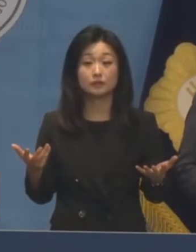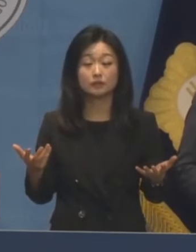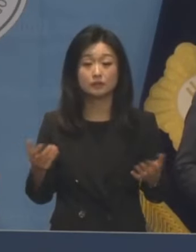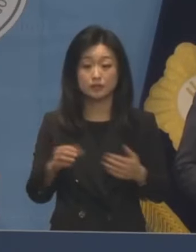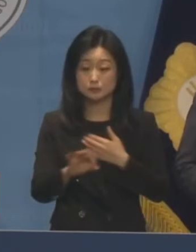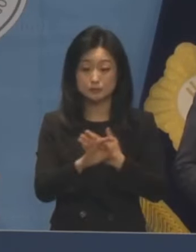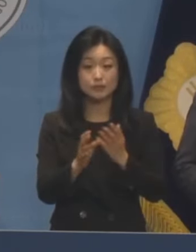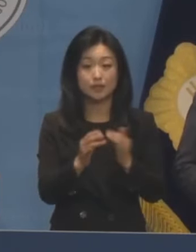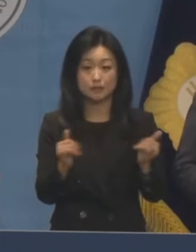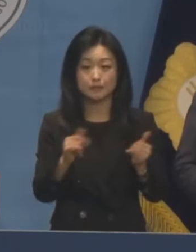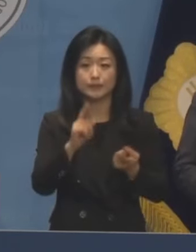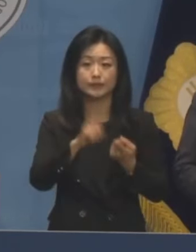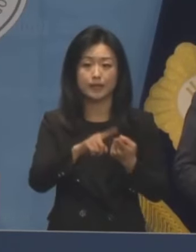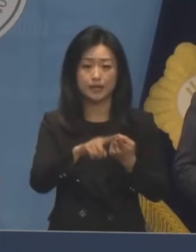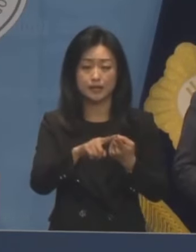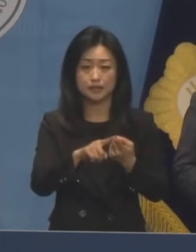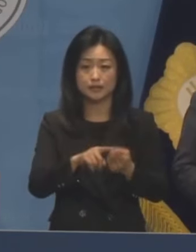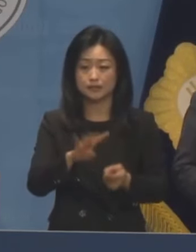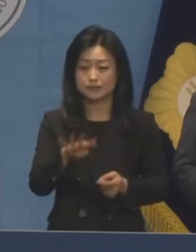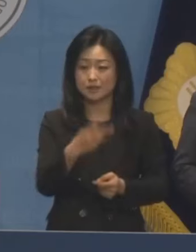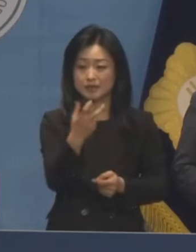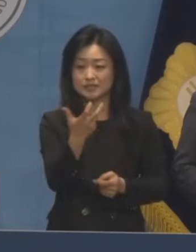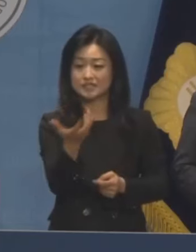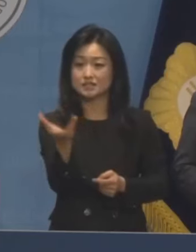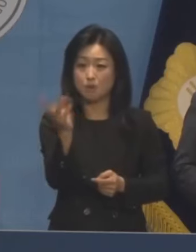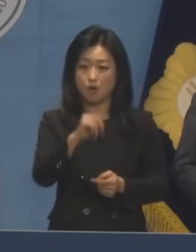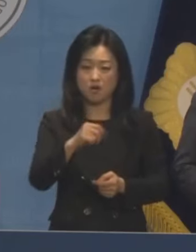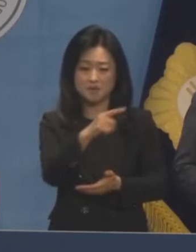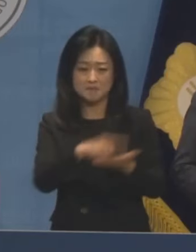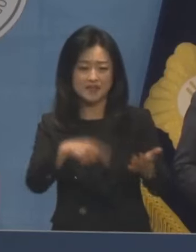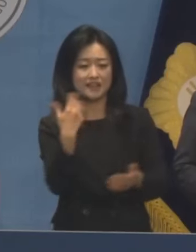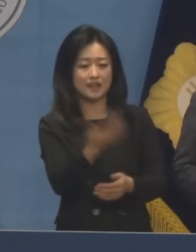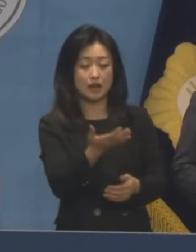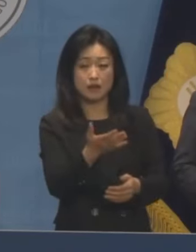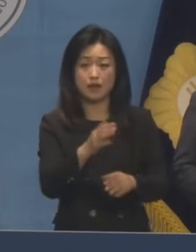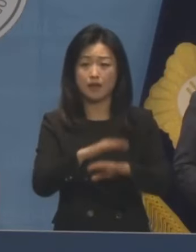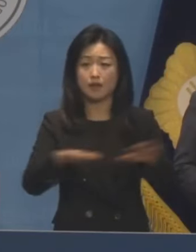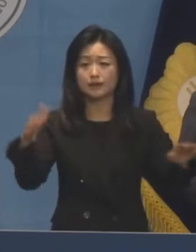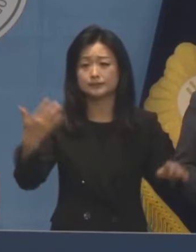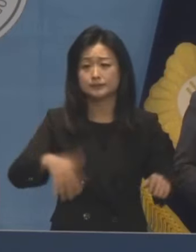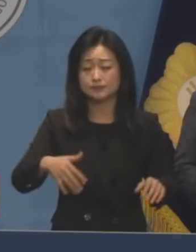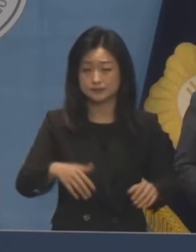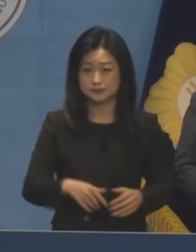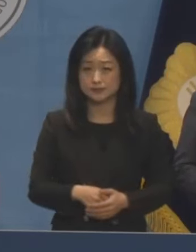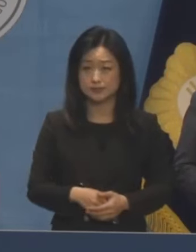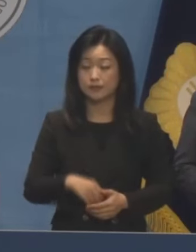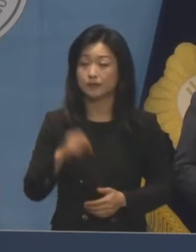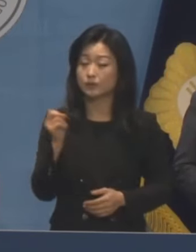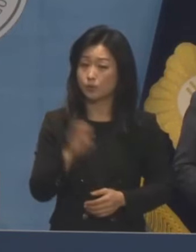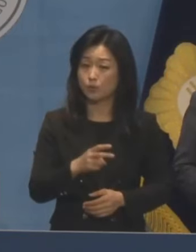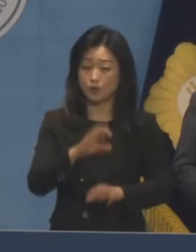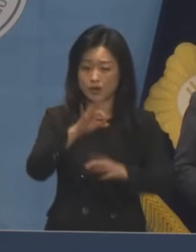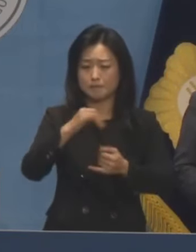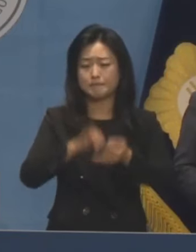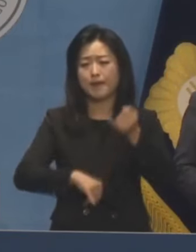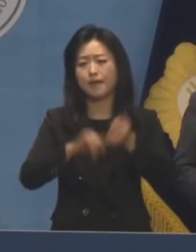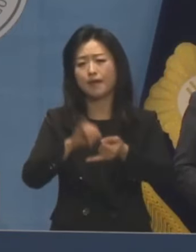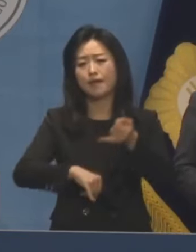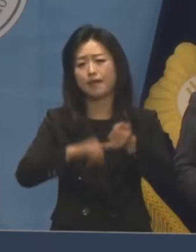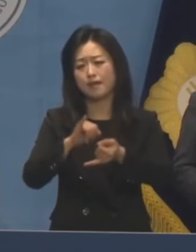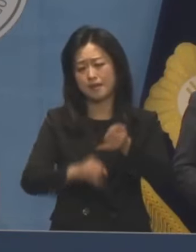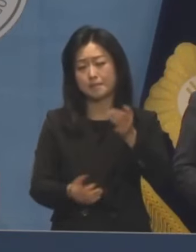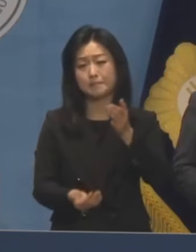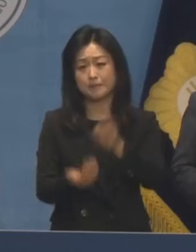비정규직 노동자에 대한 470억 손배 간유 문제도 해결되지 않고 있습니다 심지어 임금 채불 문제까지